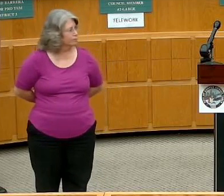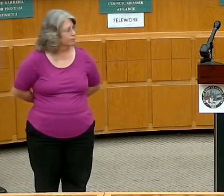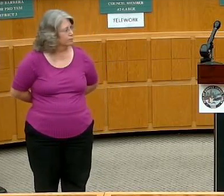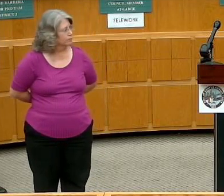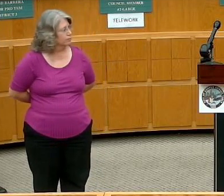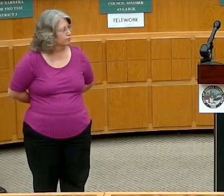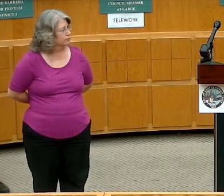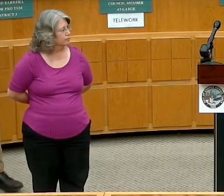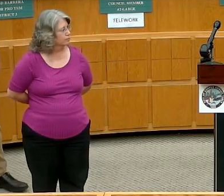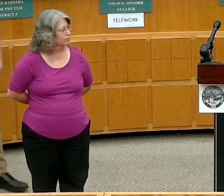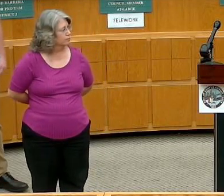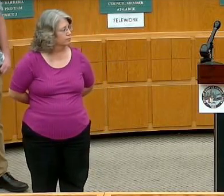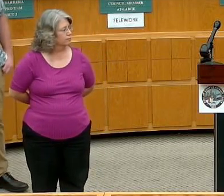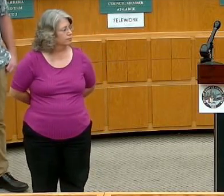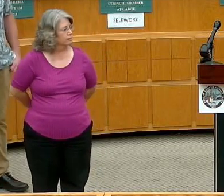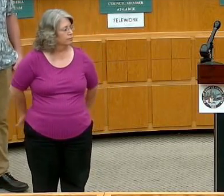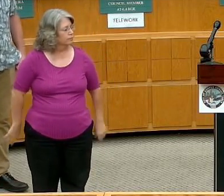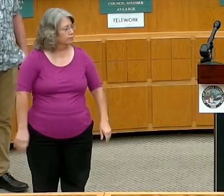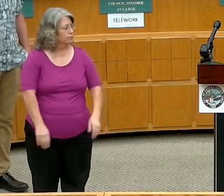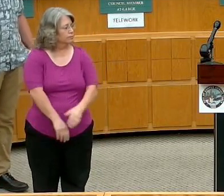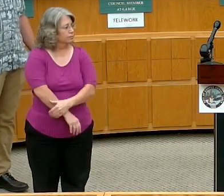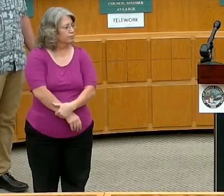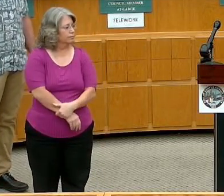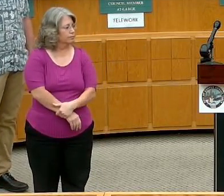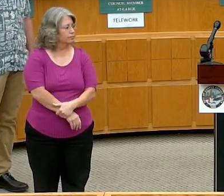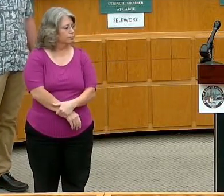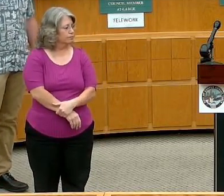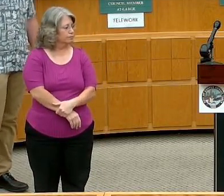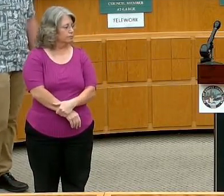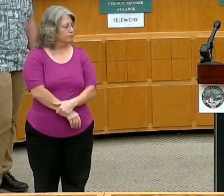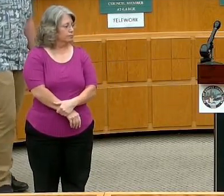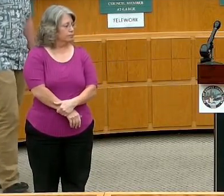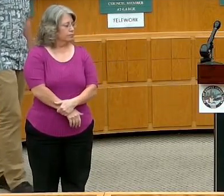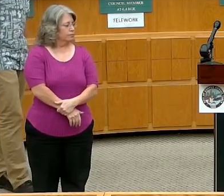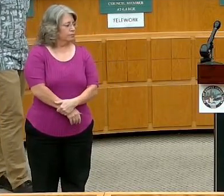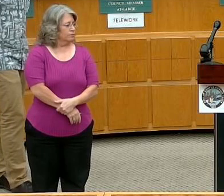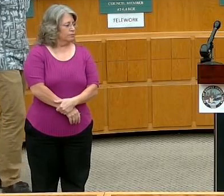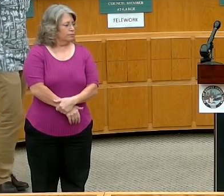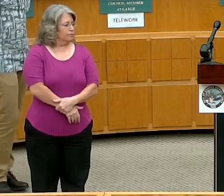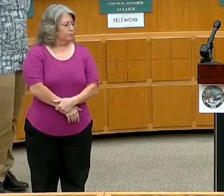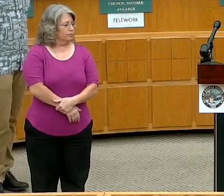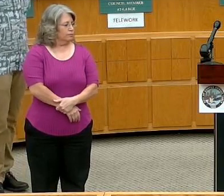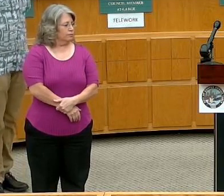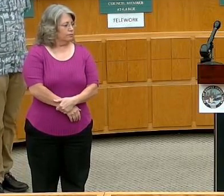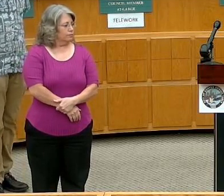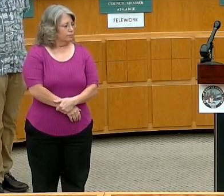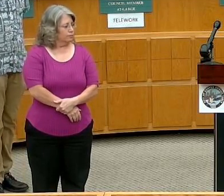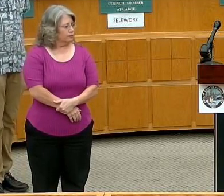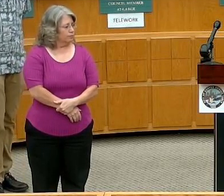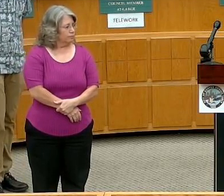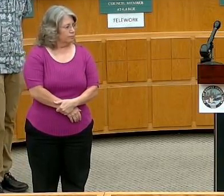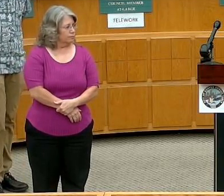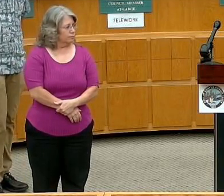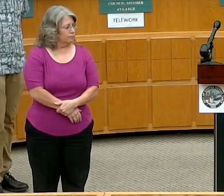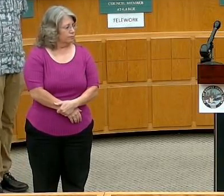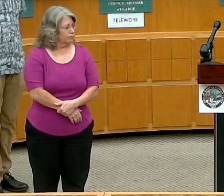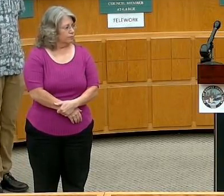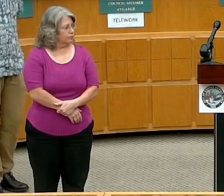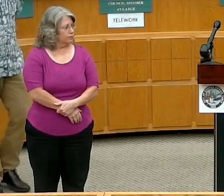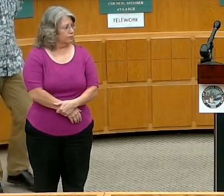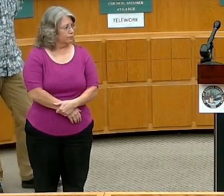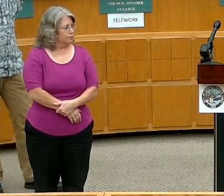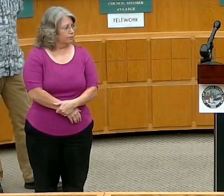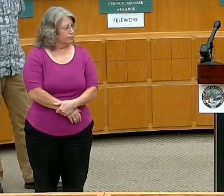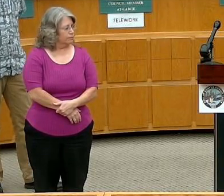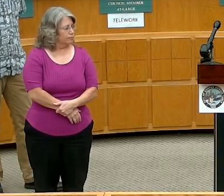lleva a reducciones sustanciales y retrasos en el número de infecciones en hospitales, unidades de cuidados intensivos y decesos. El continuar